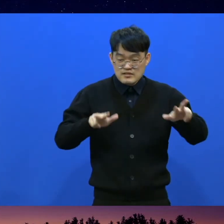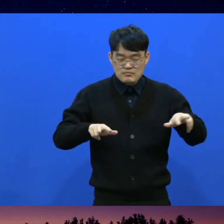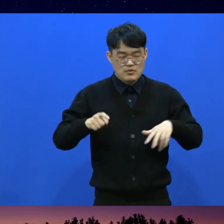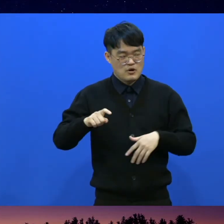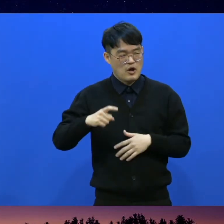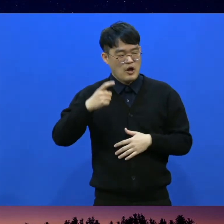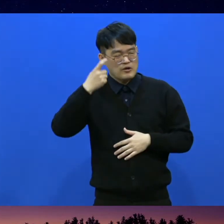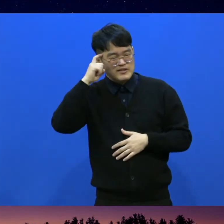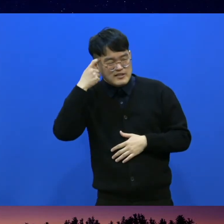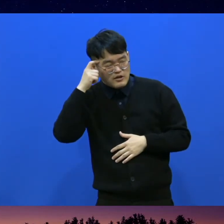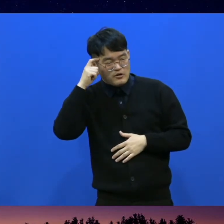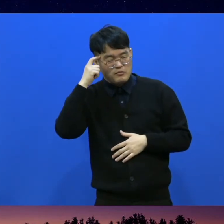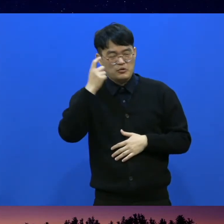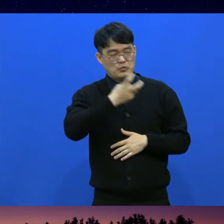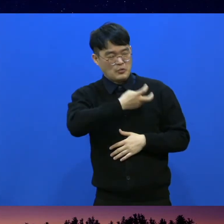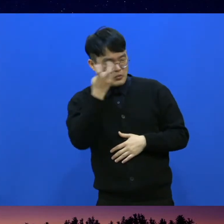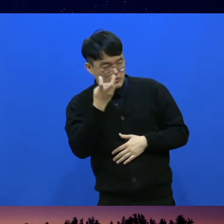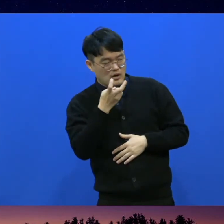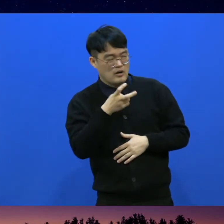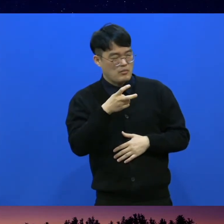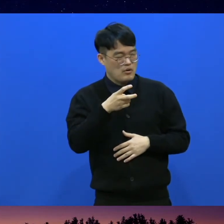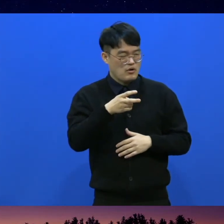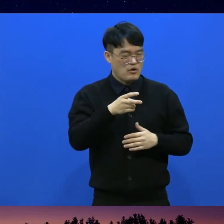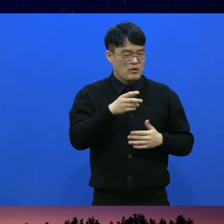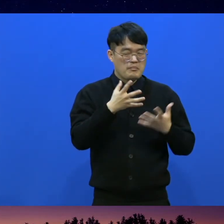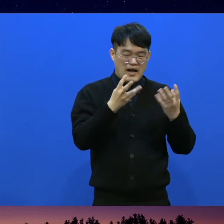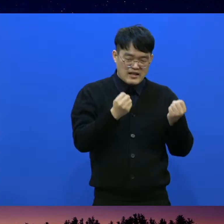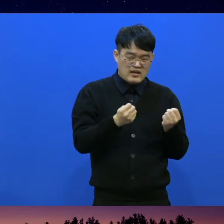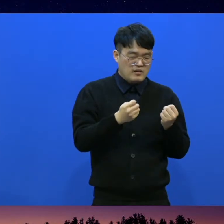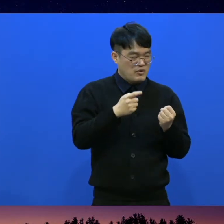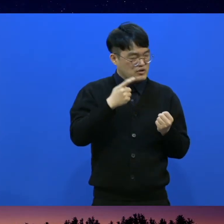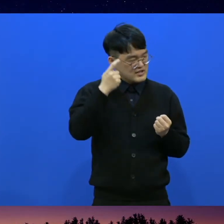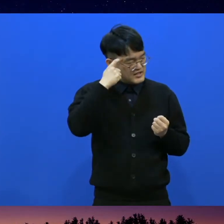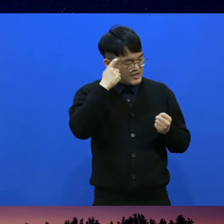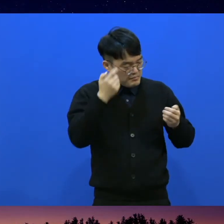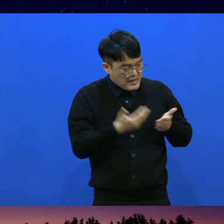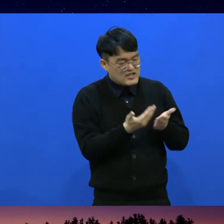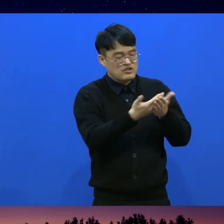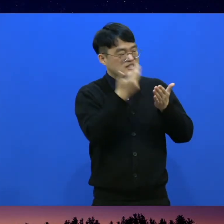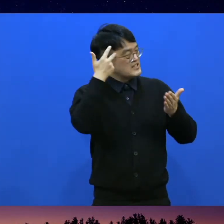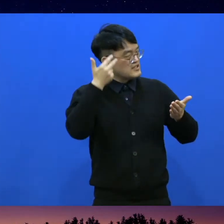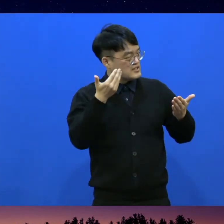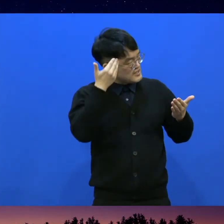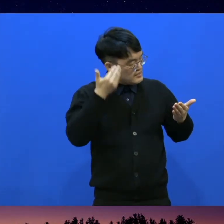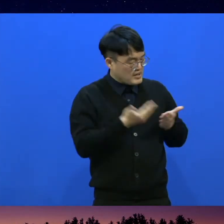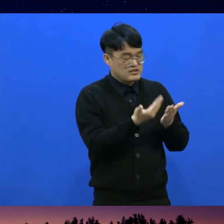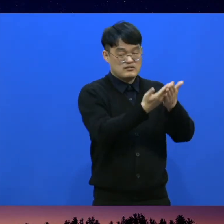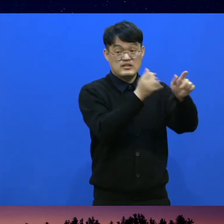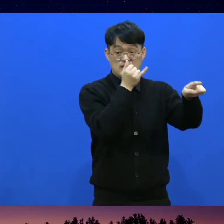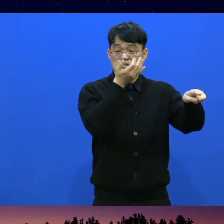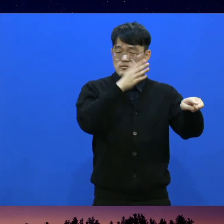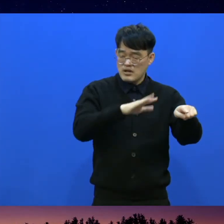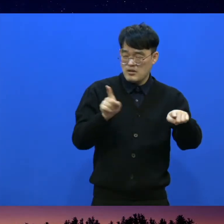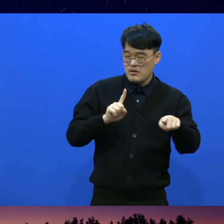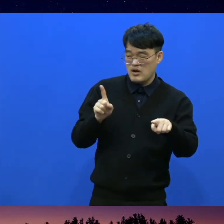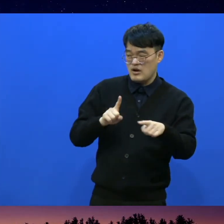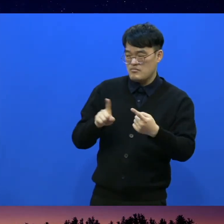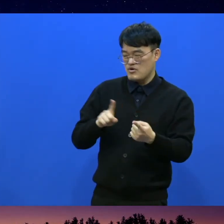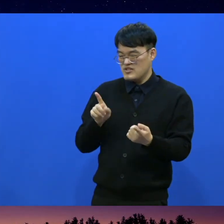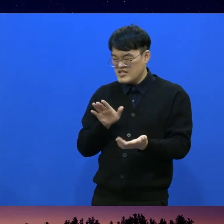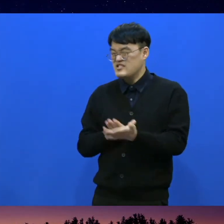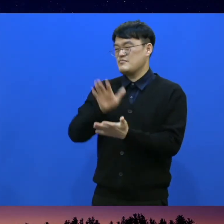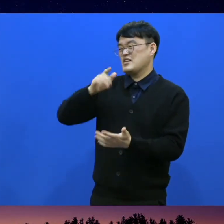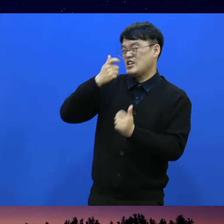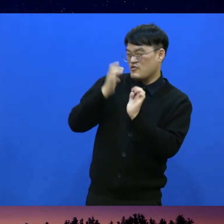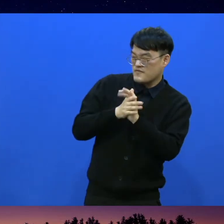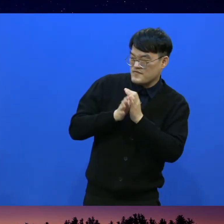있는데 이 야성, 이 터프하게 있는 거예요. 검처럼 터프하게 있는 거예요. 강력하게 좀 부러지고 막 이제 졸음이